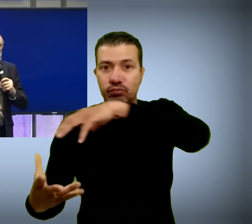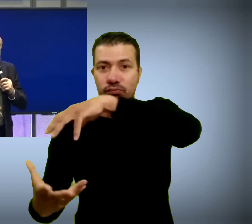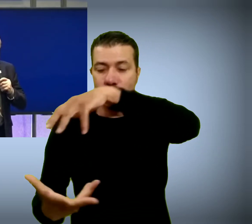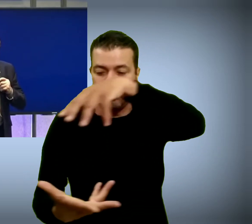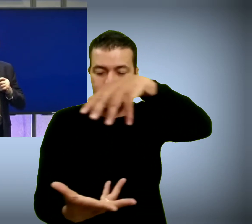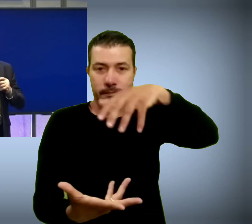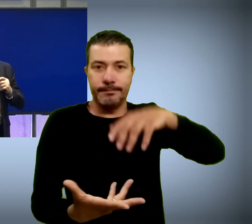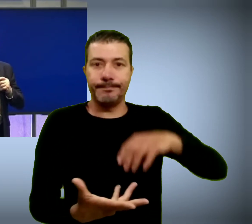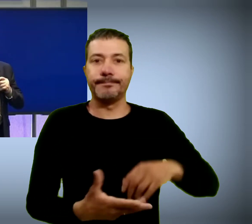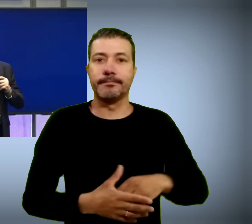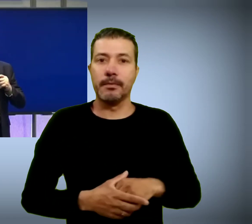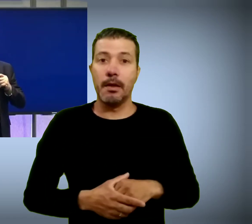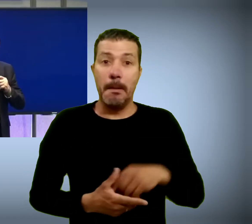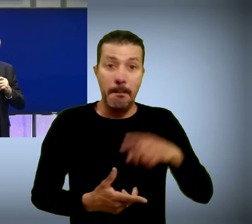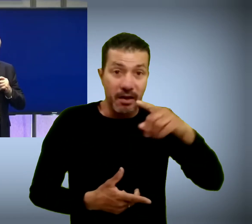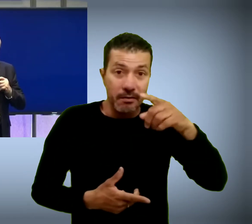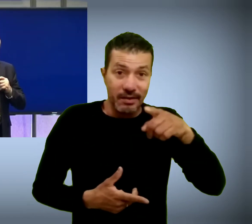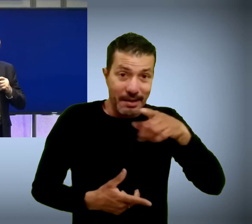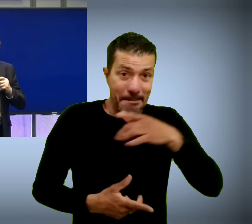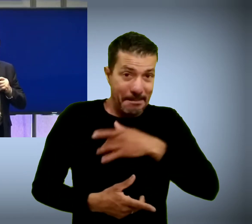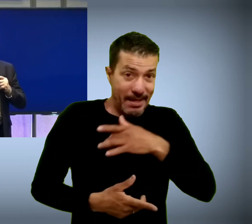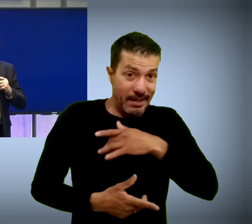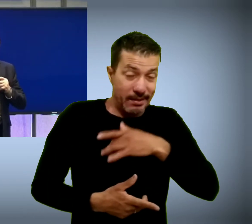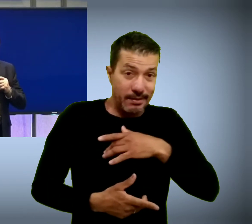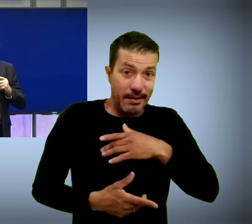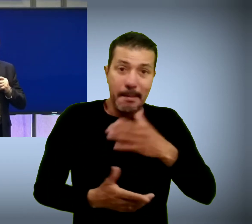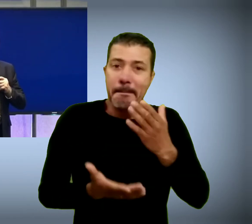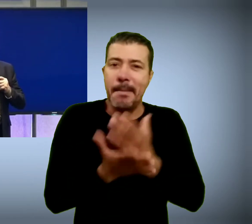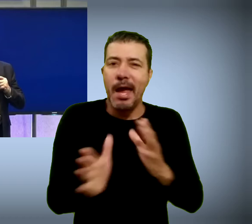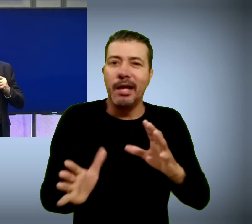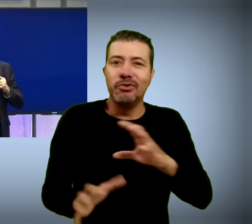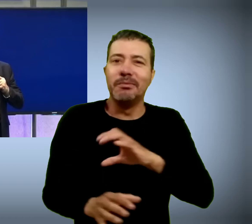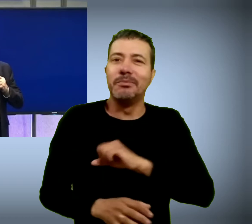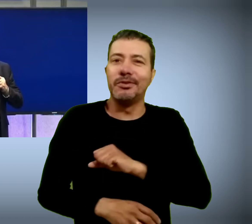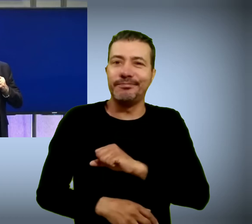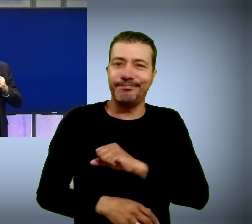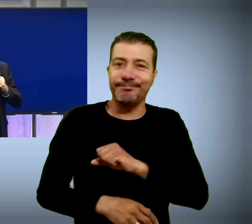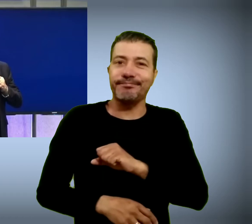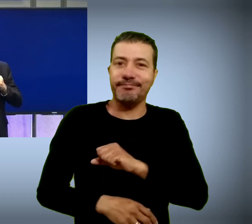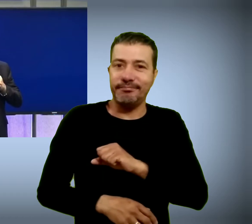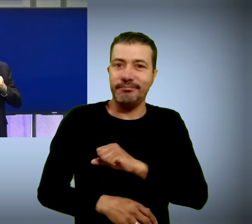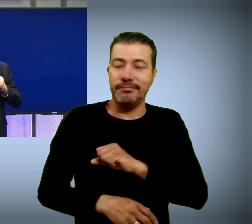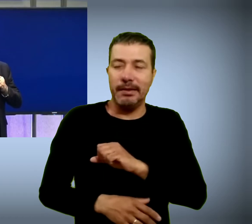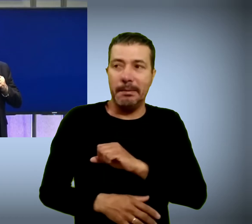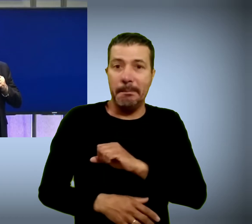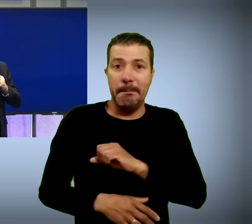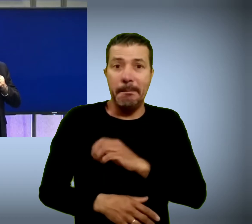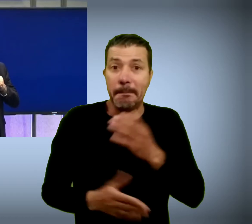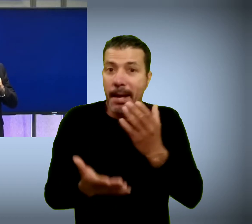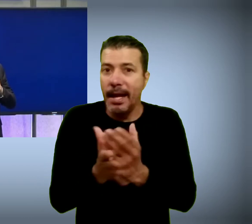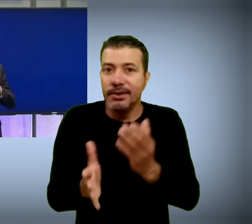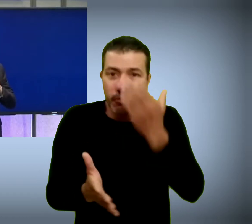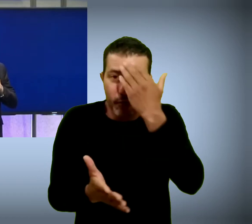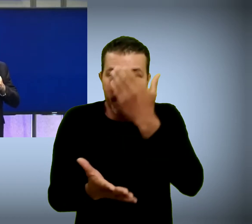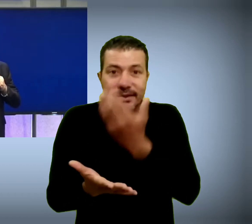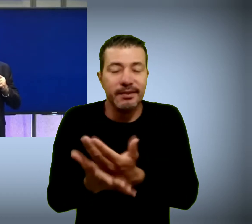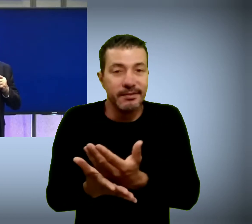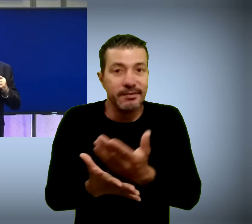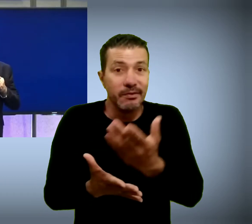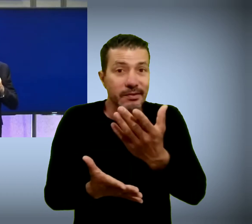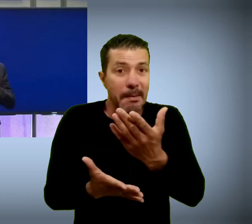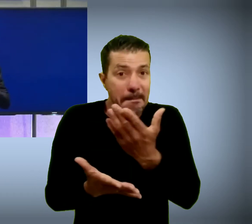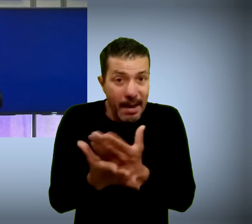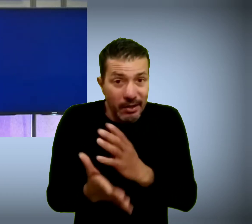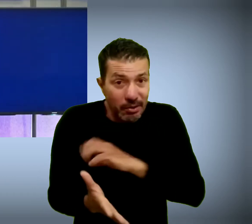inteiro. Porque quando você fica com medo, você perde o amor. Você perde a confiança. E quando você